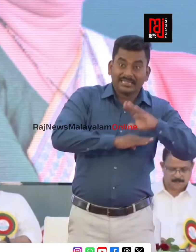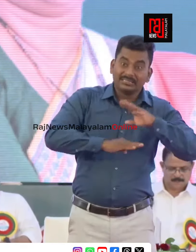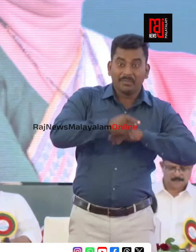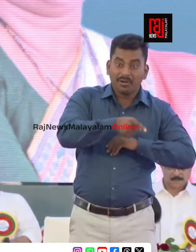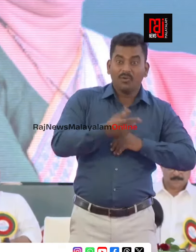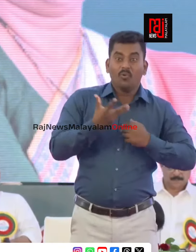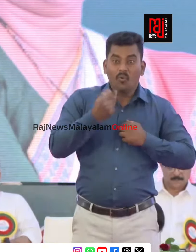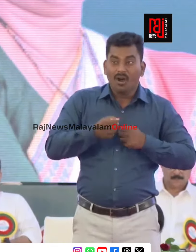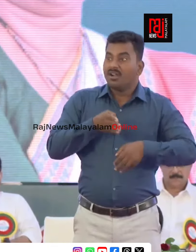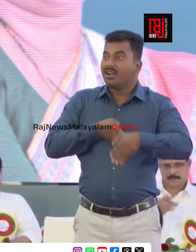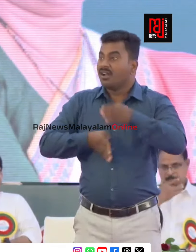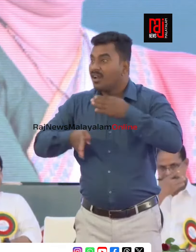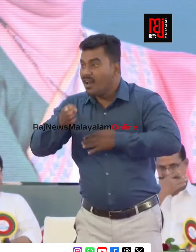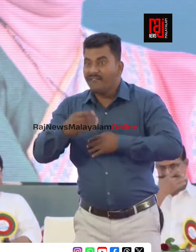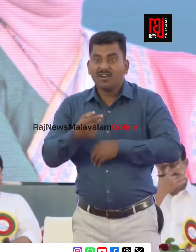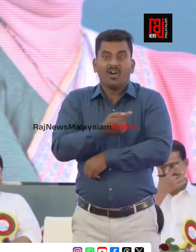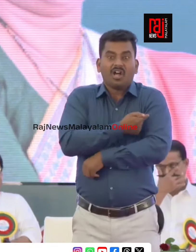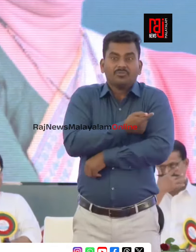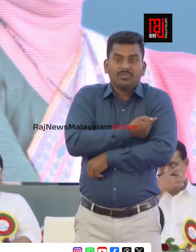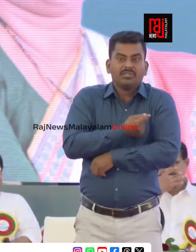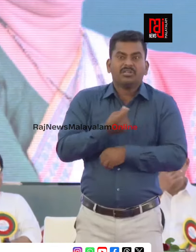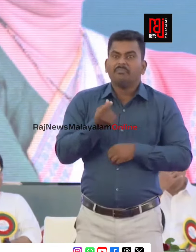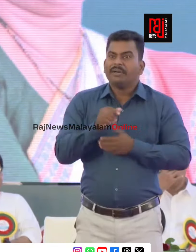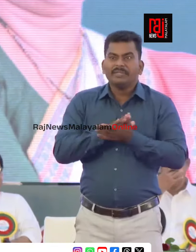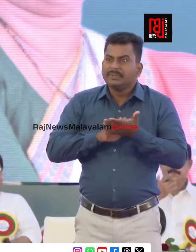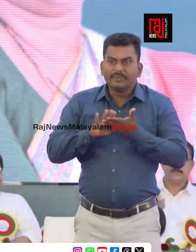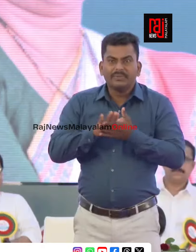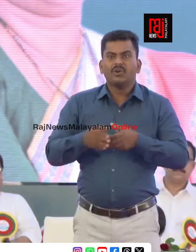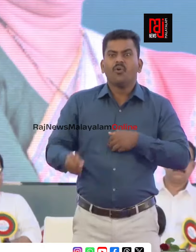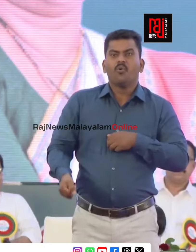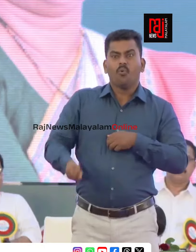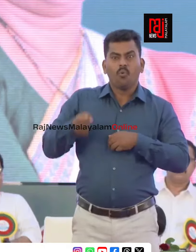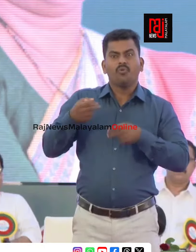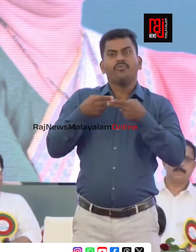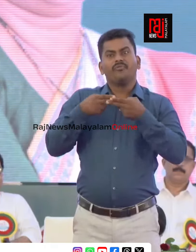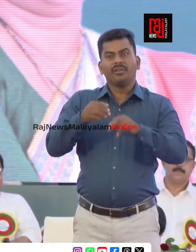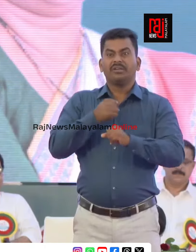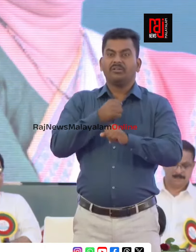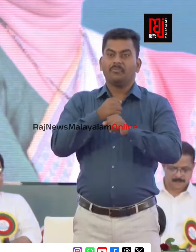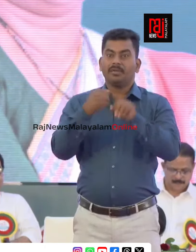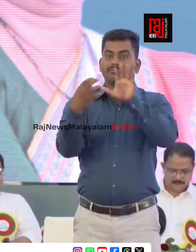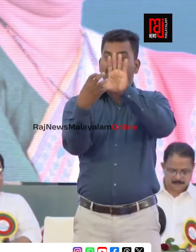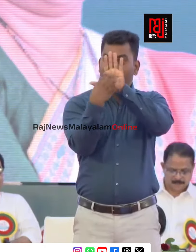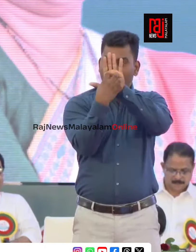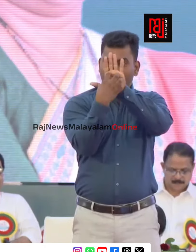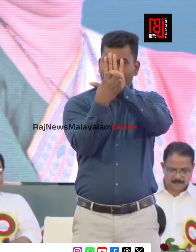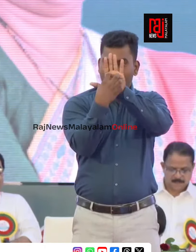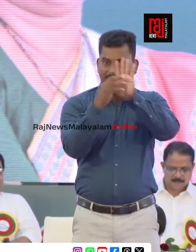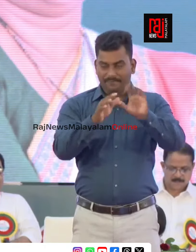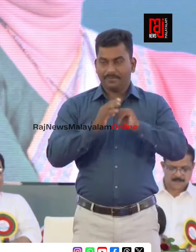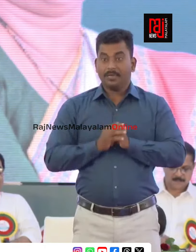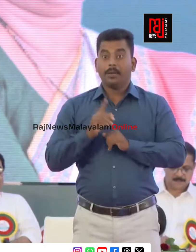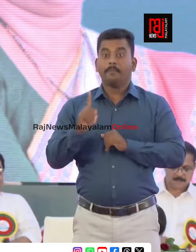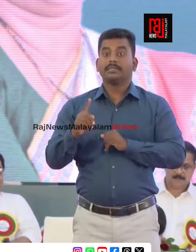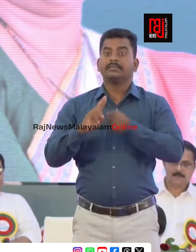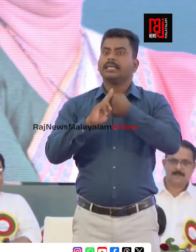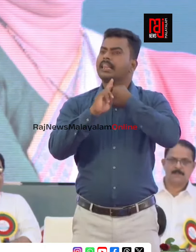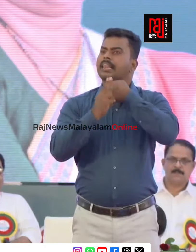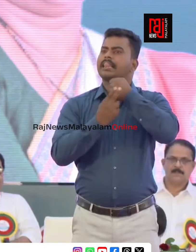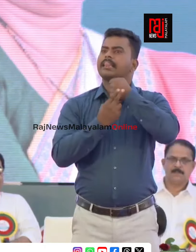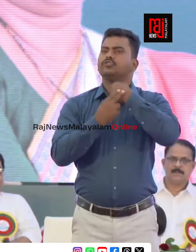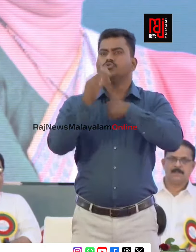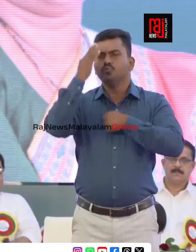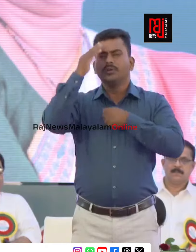ഭിന്നശേഷി സേവനങ്ങൾ കാര്യക്ഷമമായി ലഭ്യമാക്കുന്ന പ്രധാന സ്ഥാപനമാണ് നിഷ്.